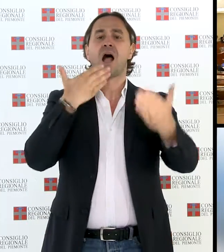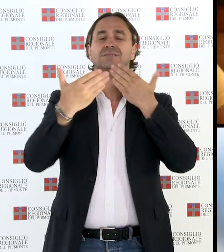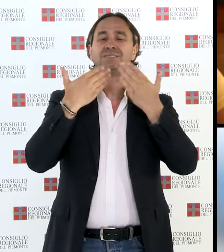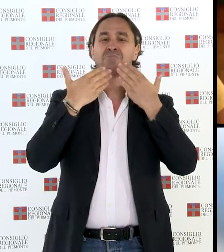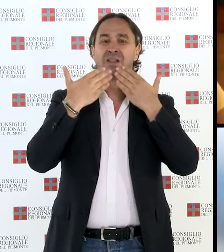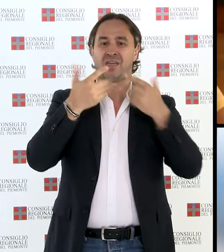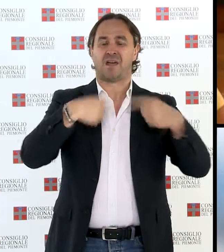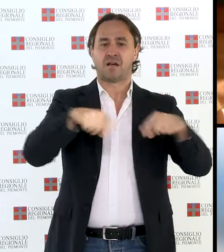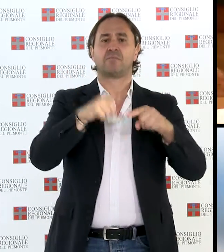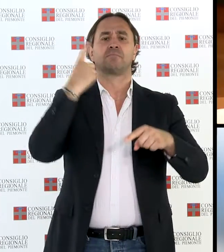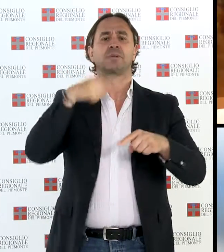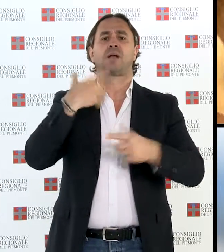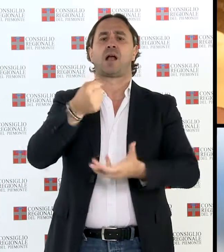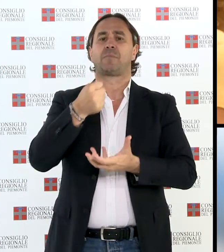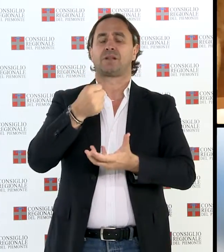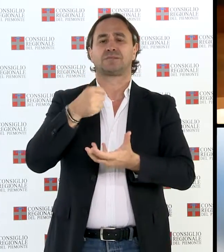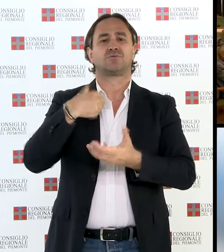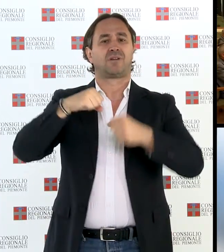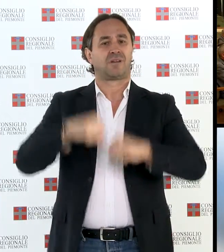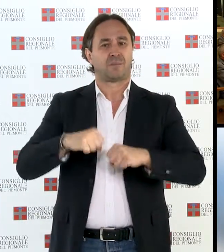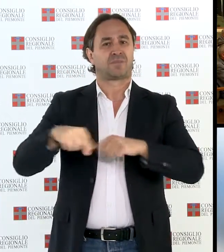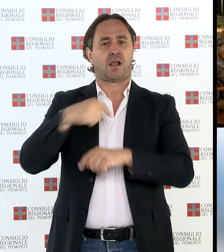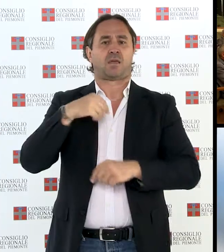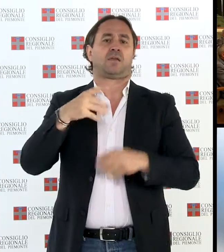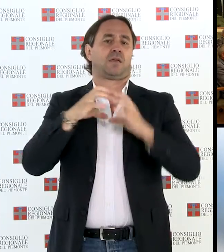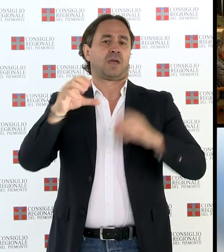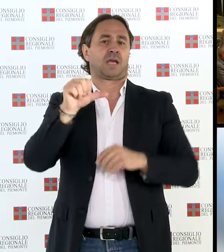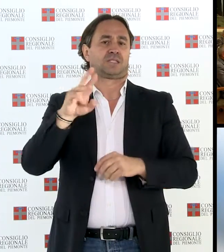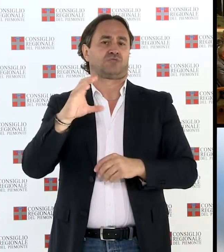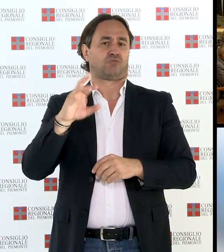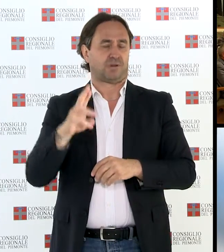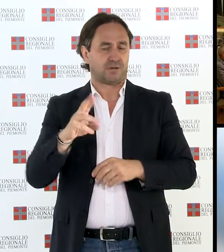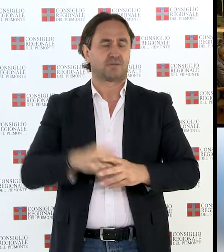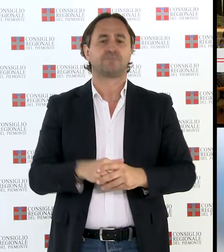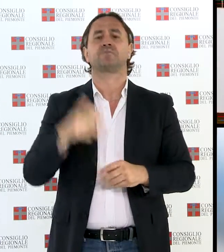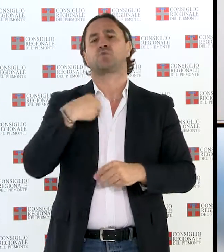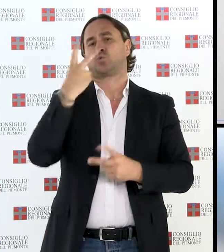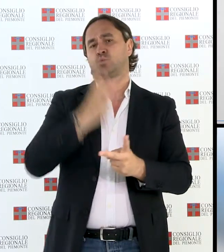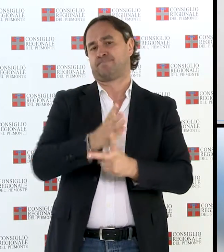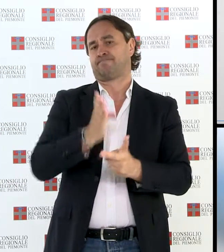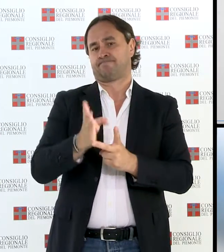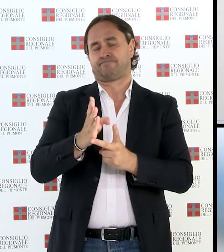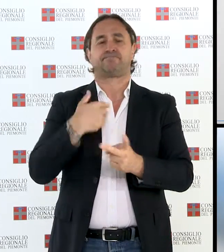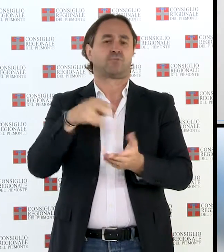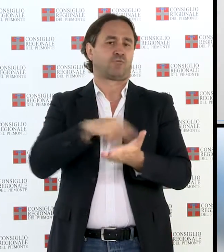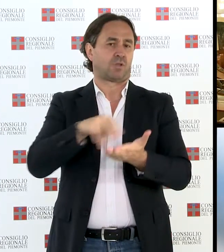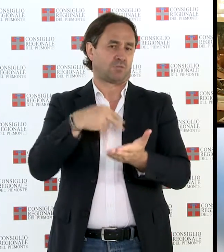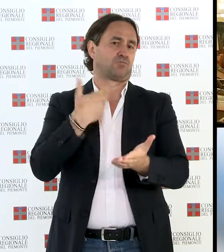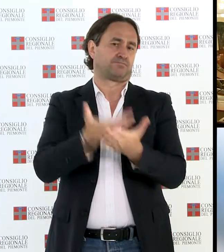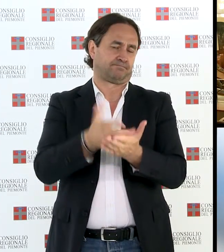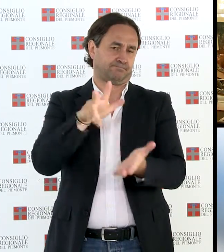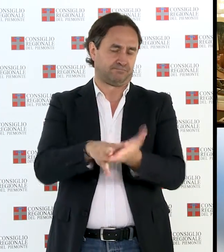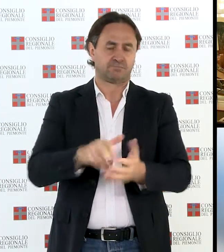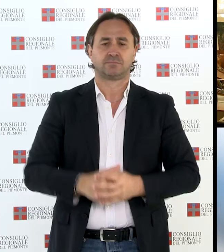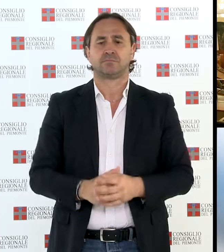la ricapitalizzazione di SCR e ha discusso e votato due atti di indirizzo. In copertina!